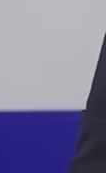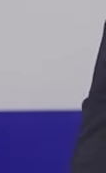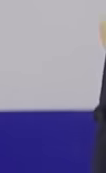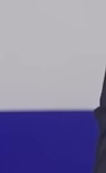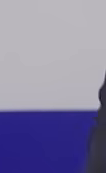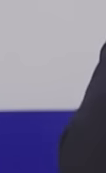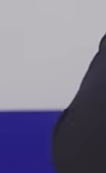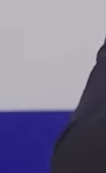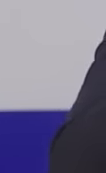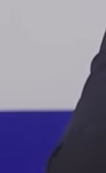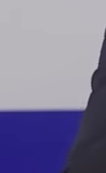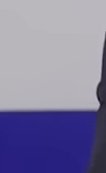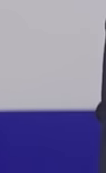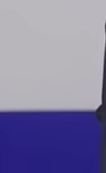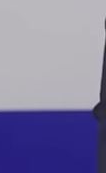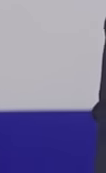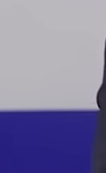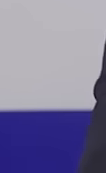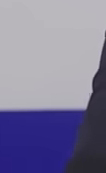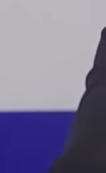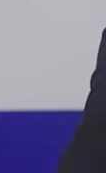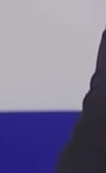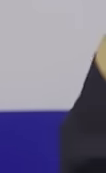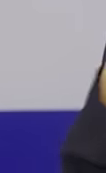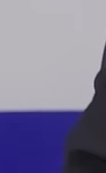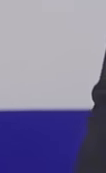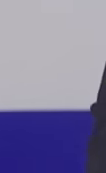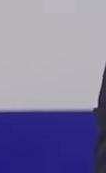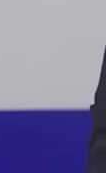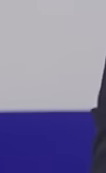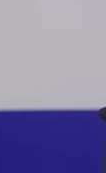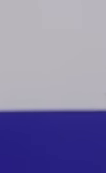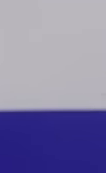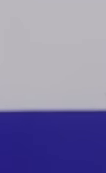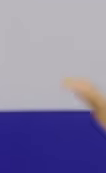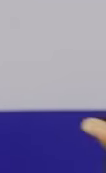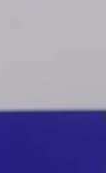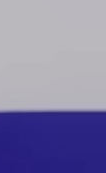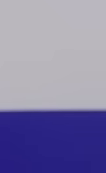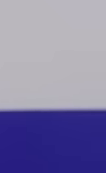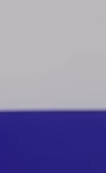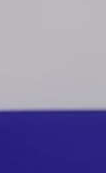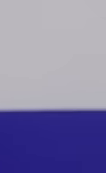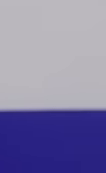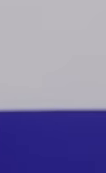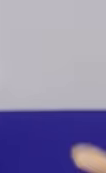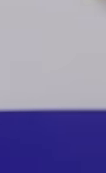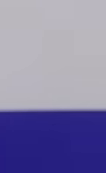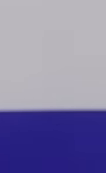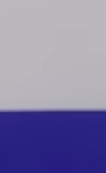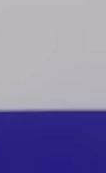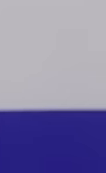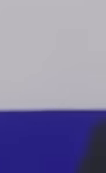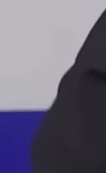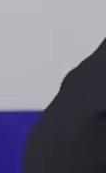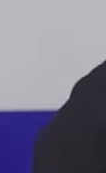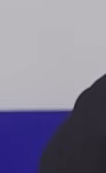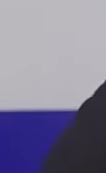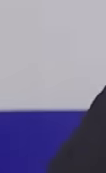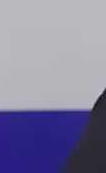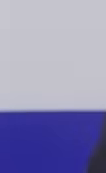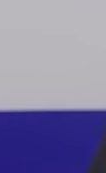국회의 다수당으로서 국민께서 더불어민주당에 부여한 책임이 한